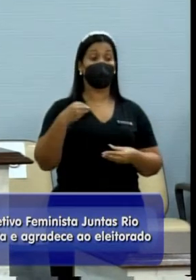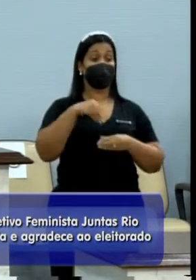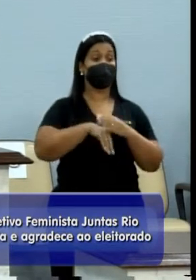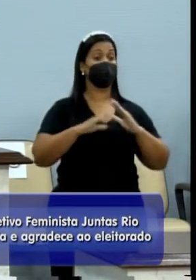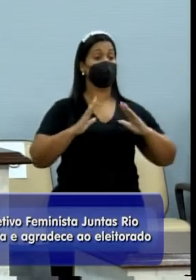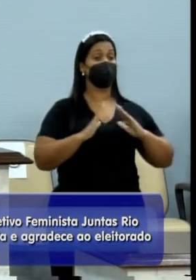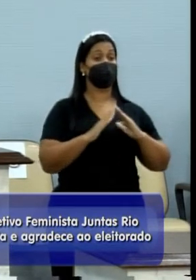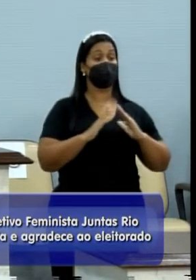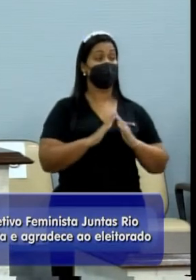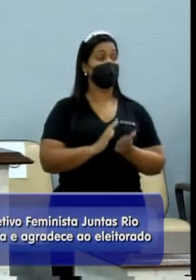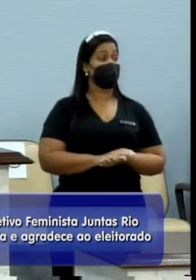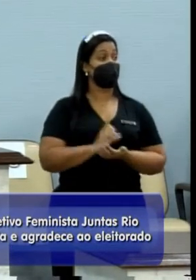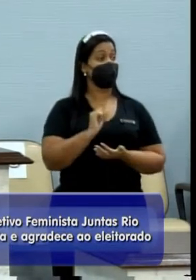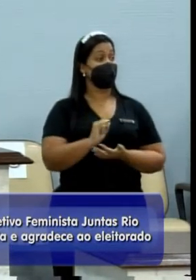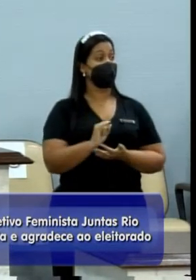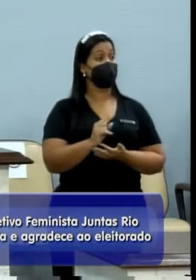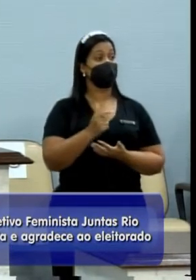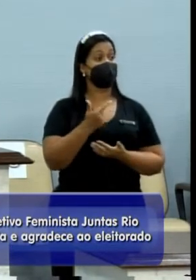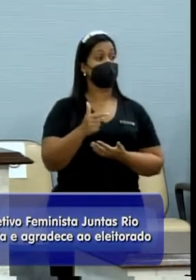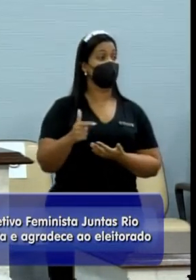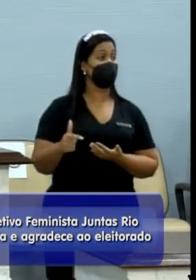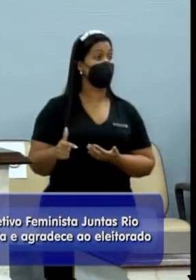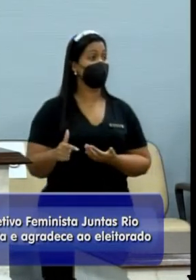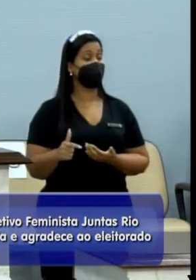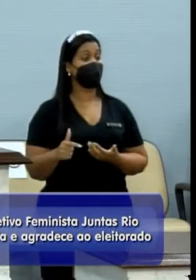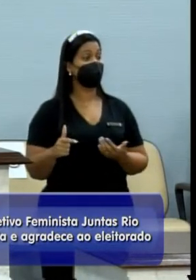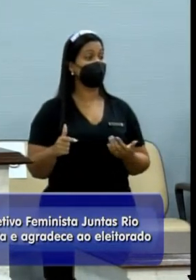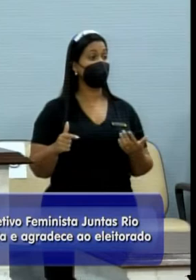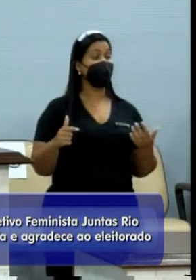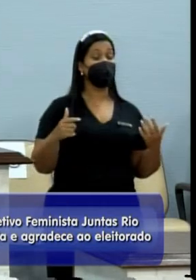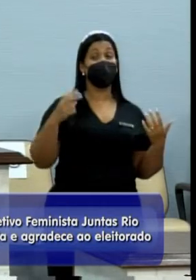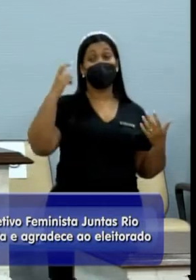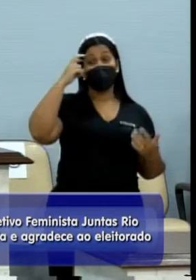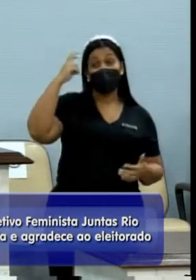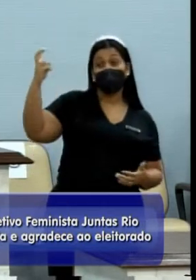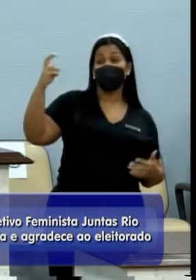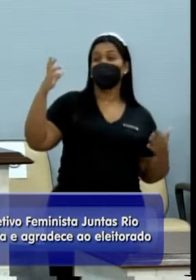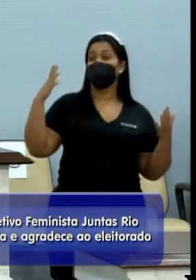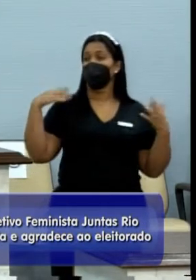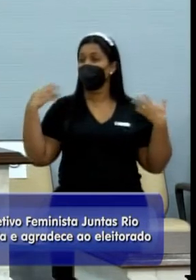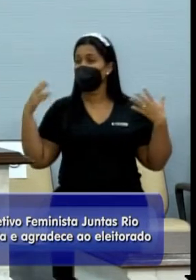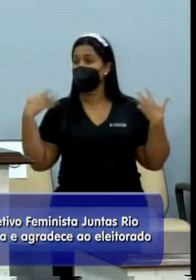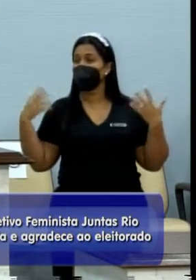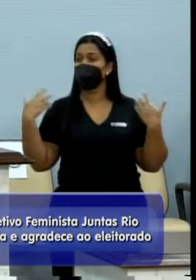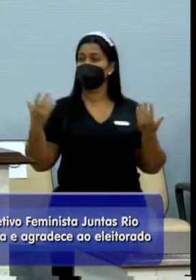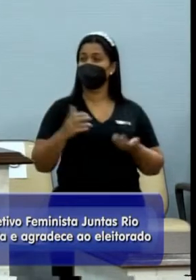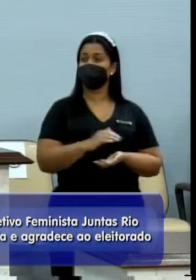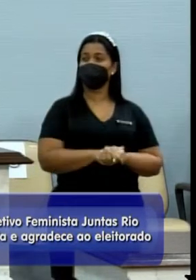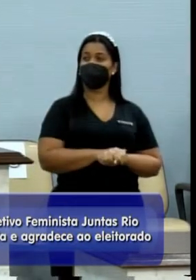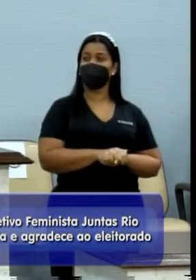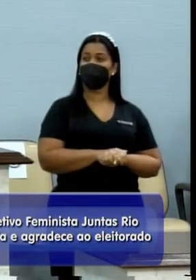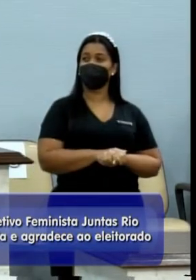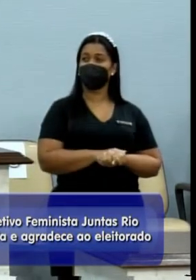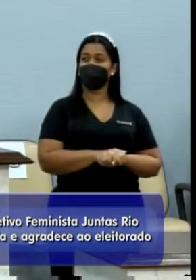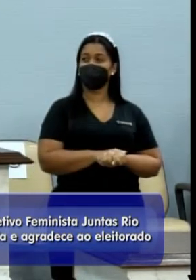casa. Se não tem uma boa educação, se não tem lazer e cultura, fala-se muito, os jovens estão indo para...